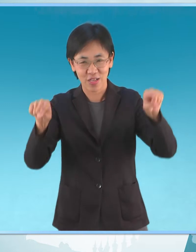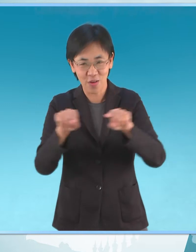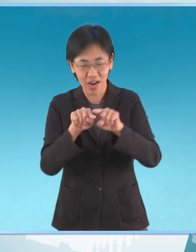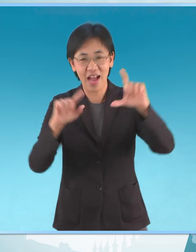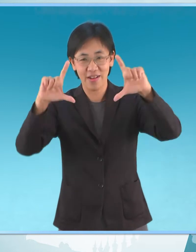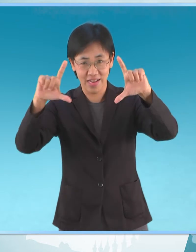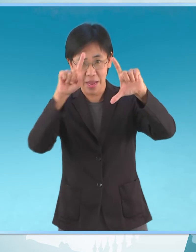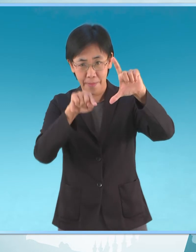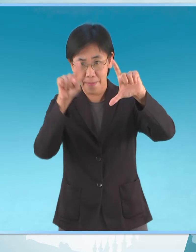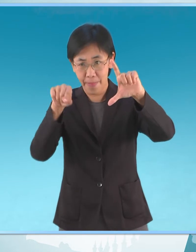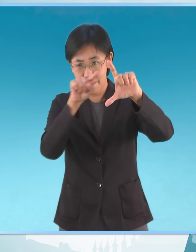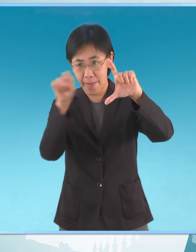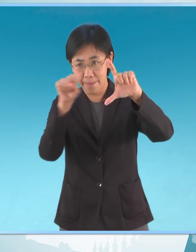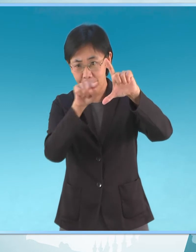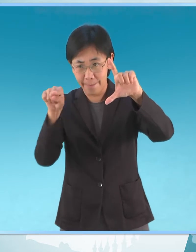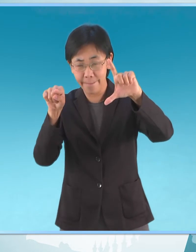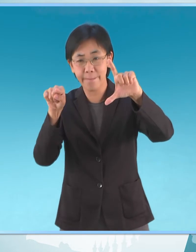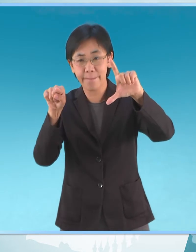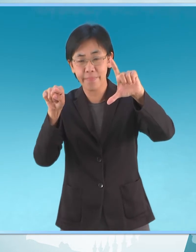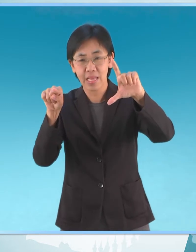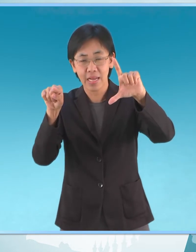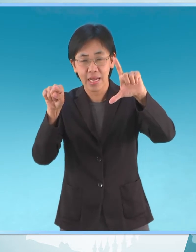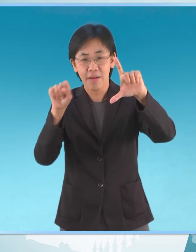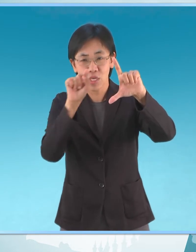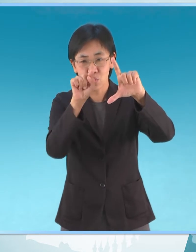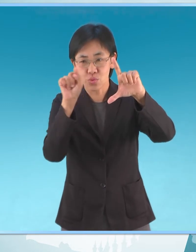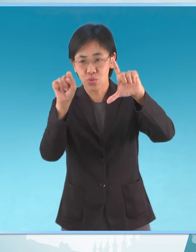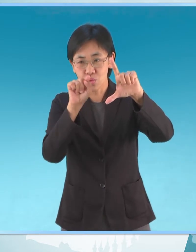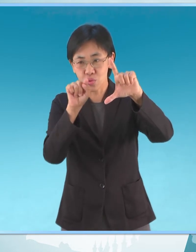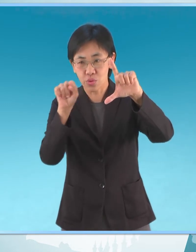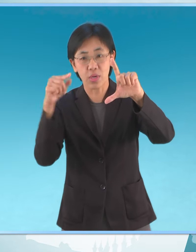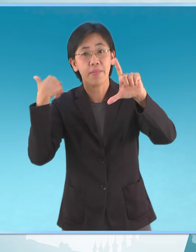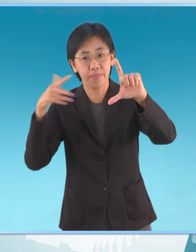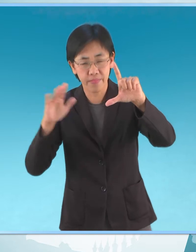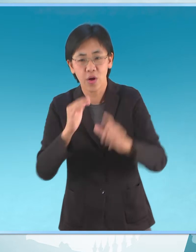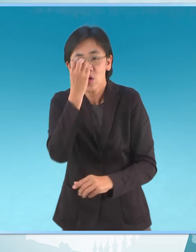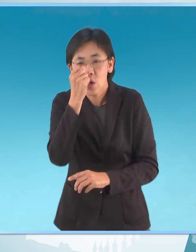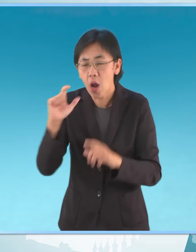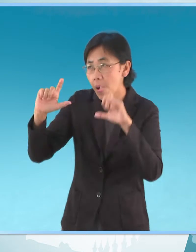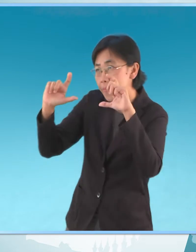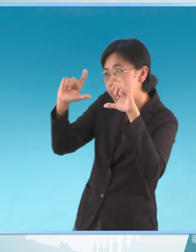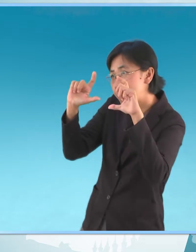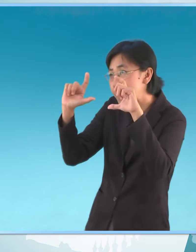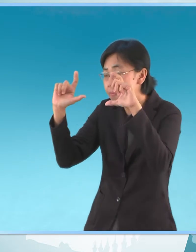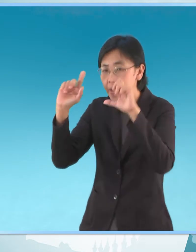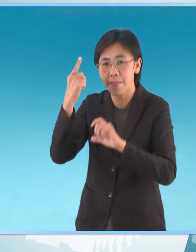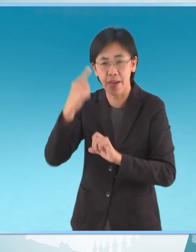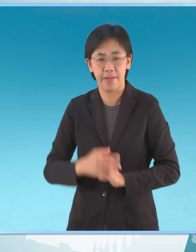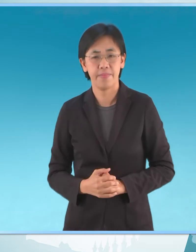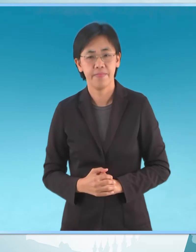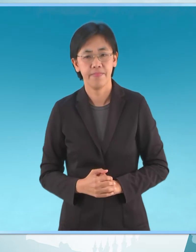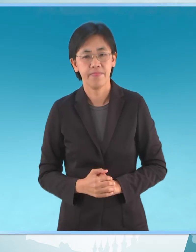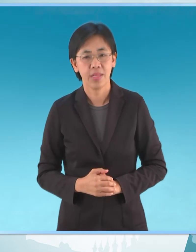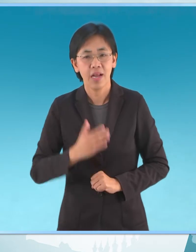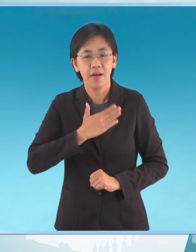นะครับโอเคเรามีเส้นกริดแล้วนะครับมีจุดตัดแล้วนะครับเราก็ลองวางคอมโพสภาพใหม่นะครับสังเกตนะ